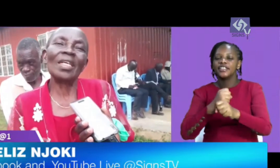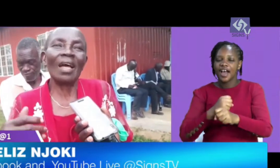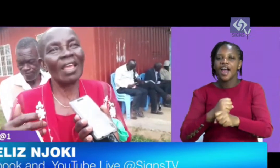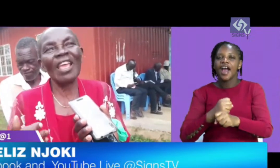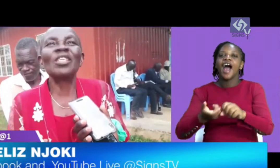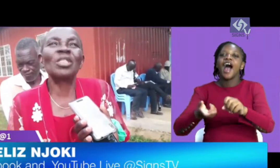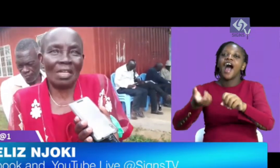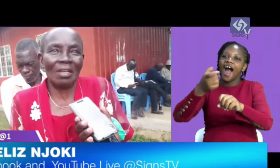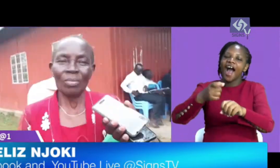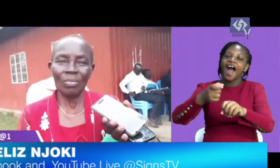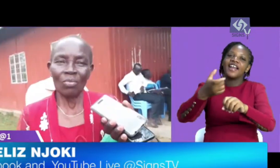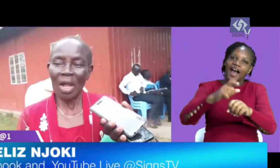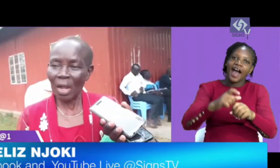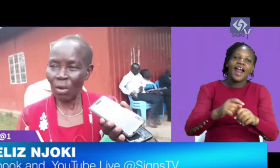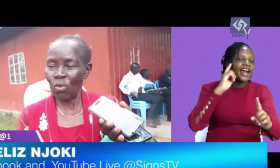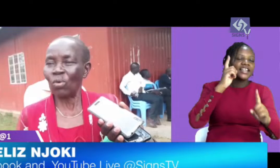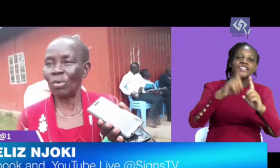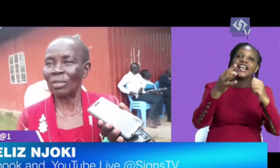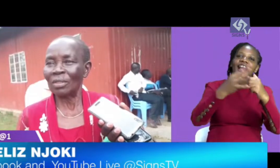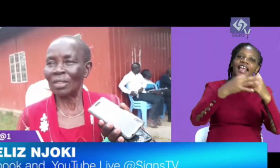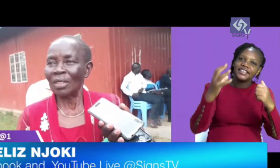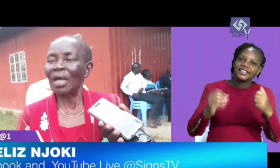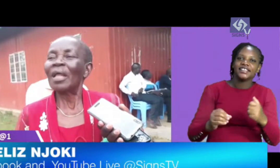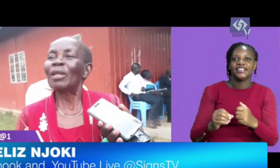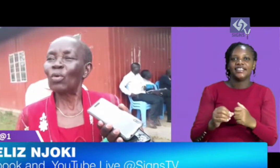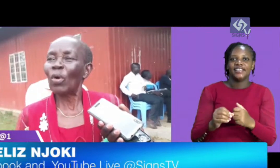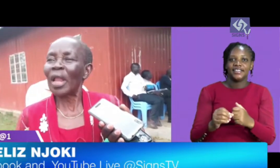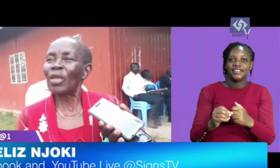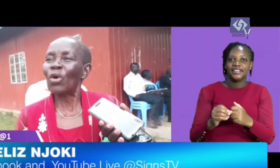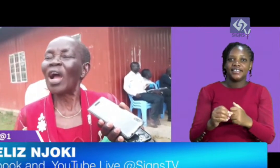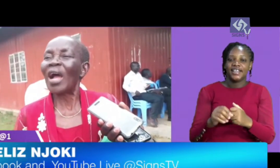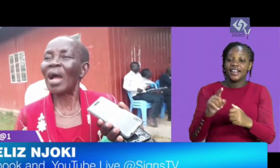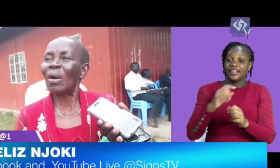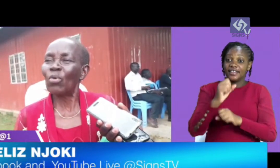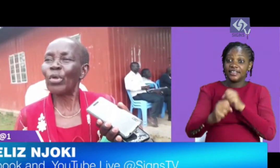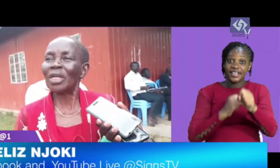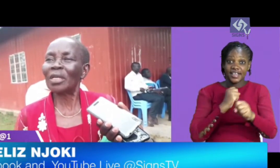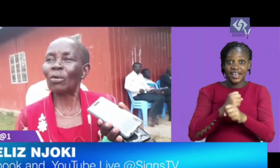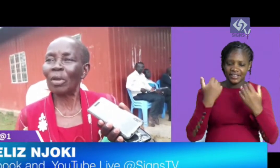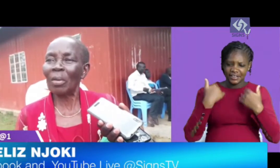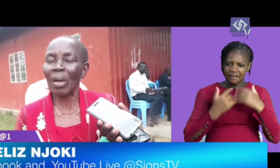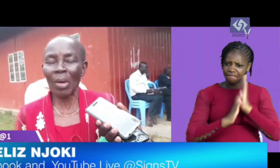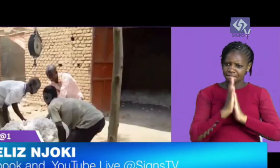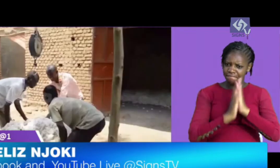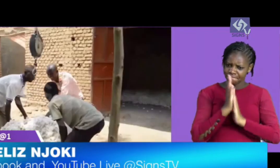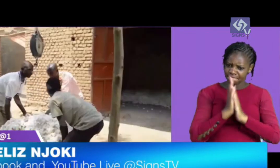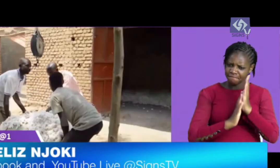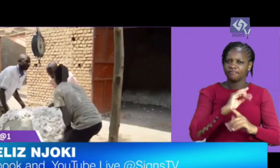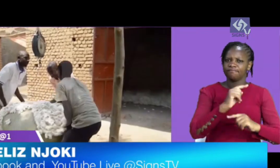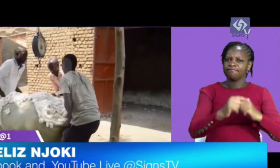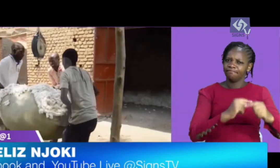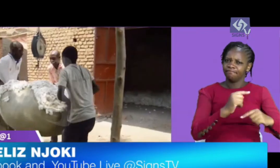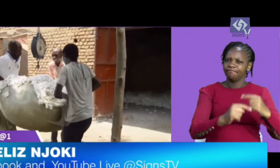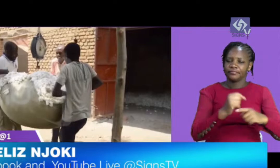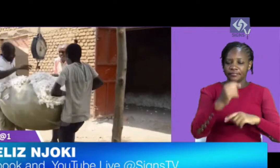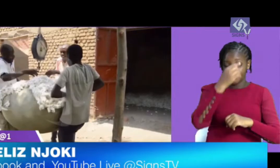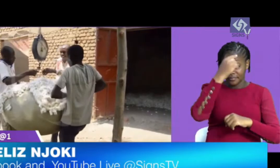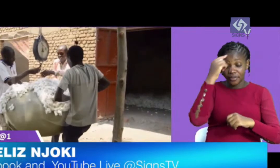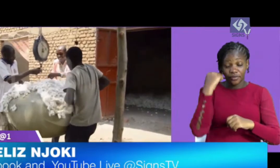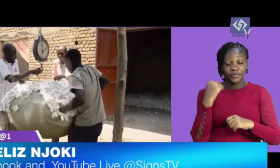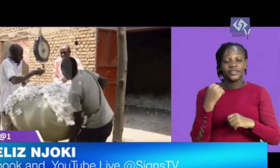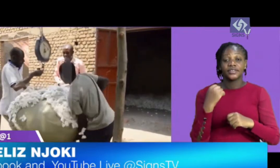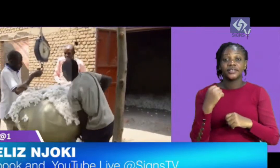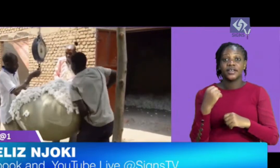awe hata 80. Mwaka huu nilikuwa na hiyo hamu yote ya kulima pamba kwa sababu watu wa Rivertex